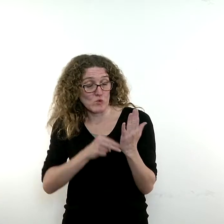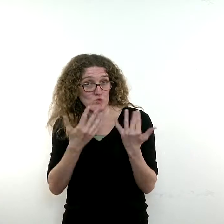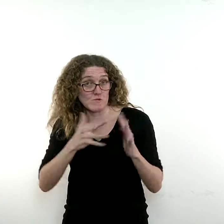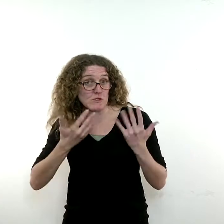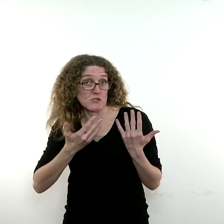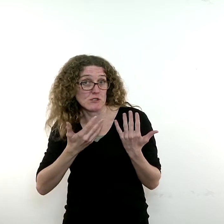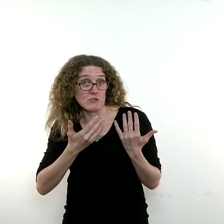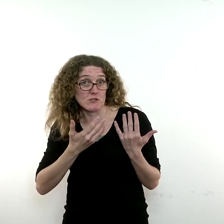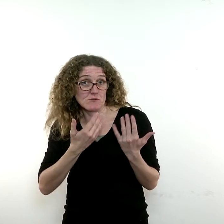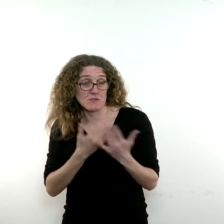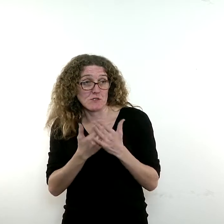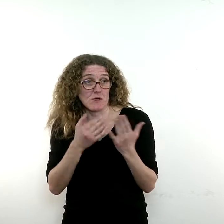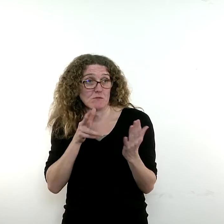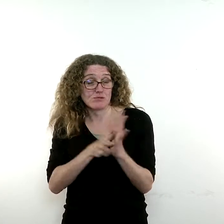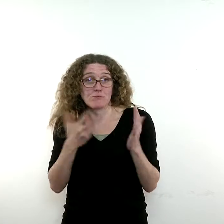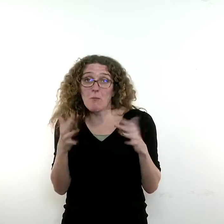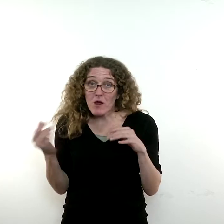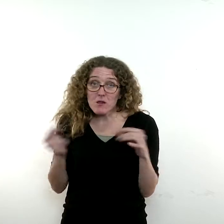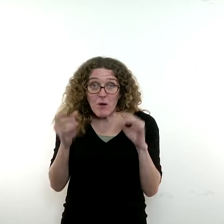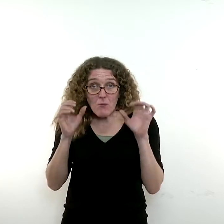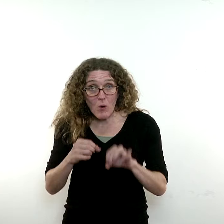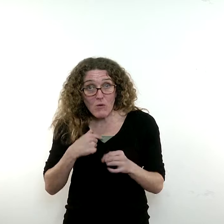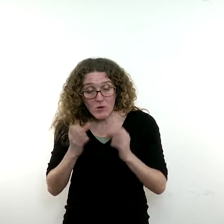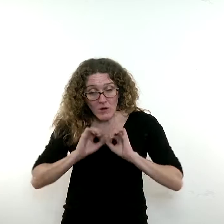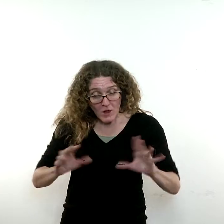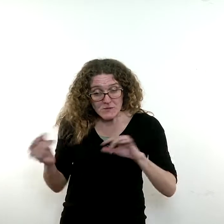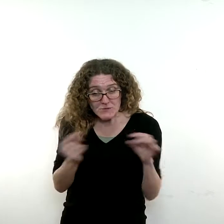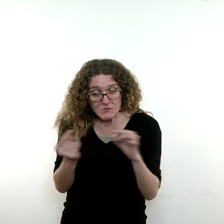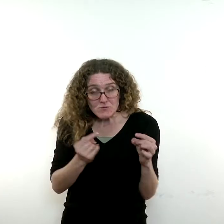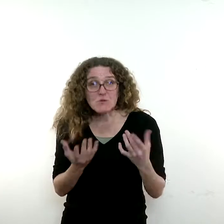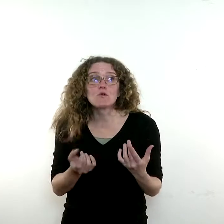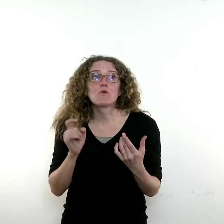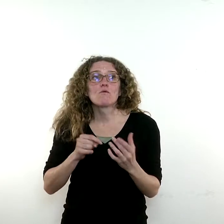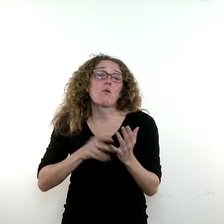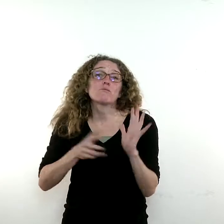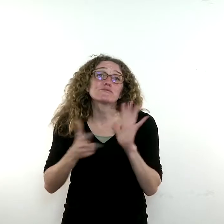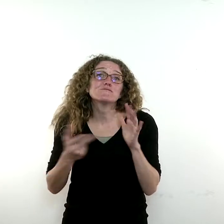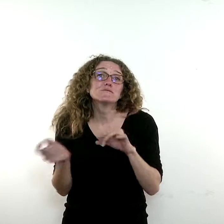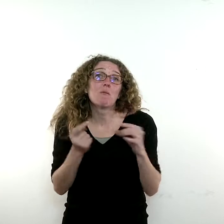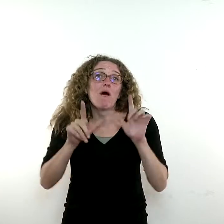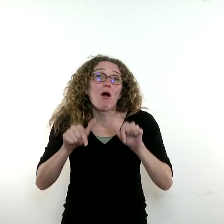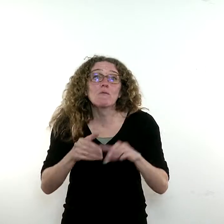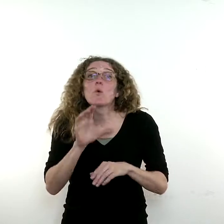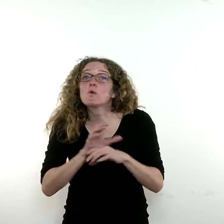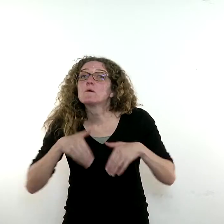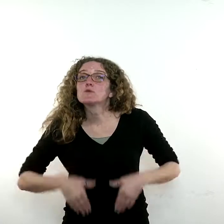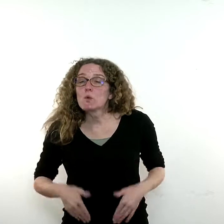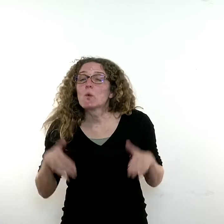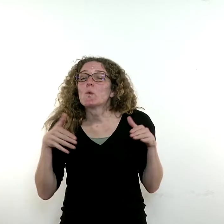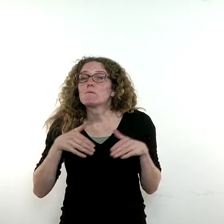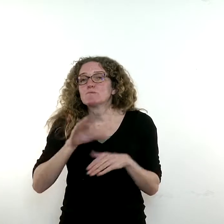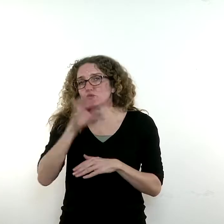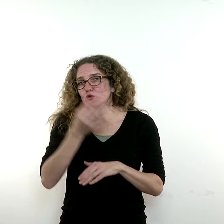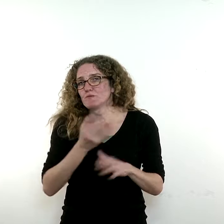Mais le débat a lieu, puisque je vous donne la parole. Donc il faut approuver que le débat a eu lieu. Contre? Abstention. Adopté à